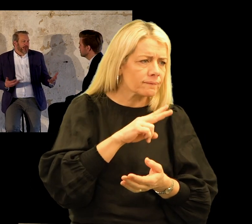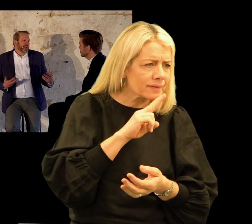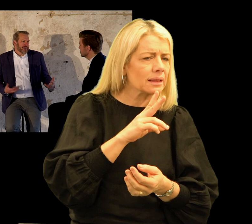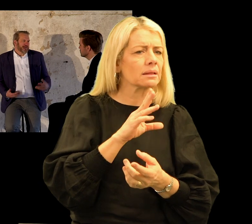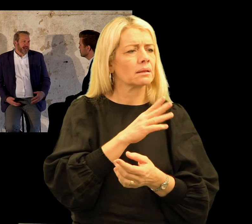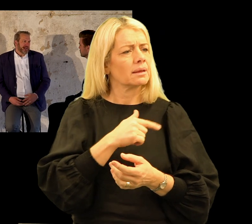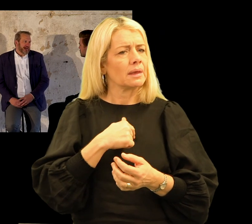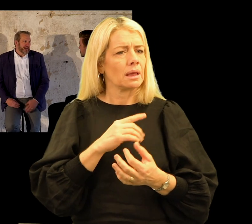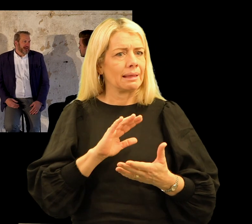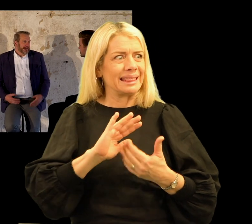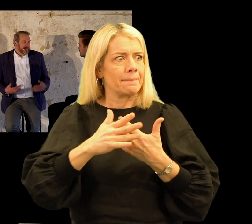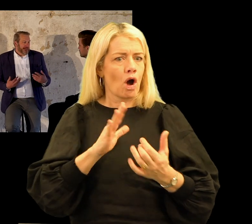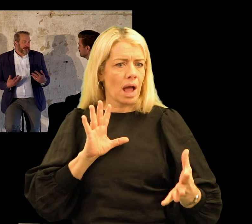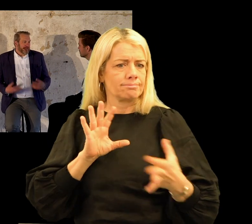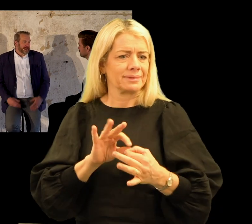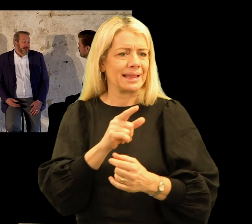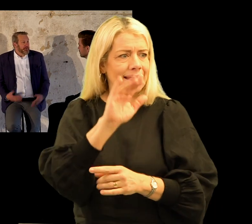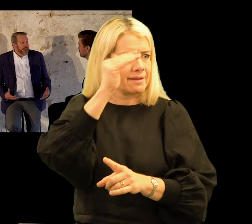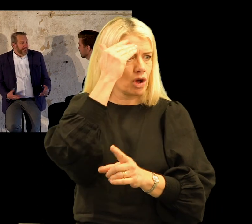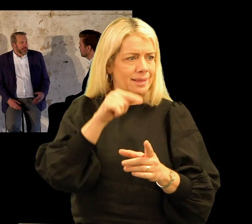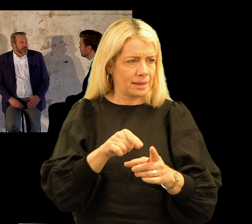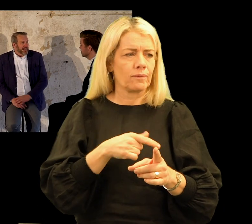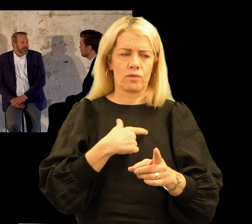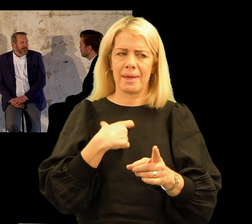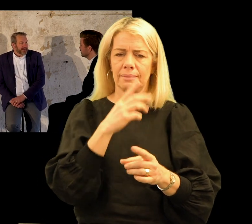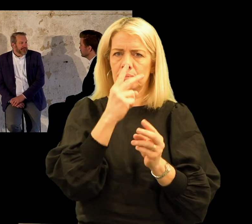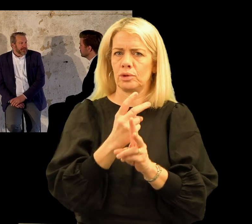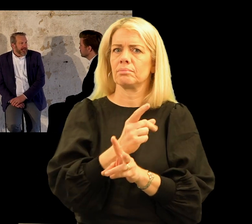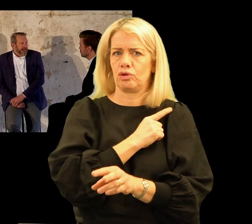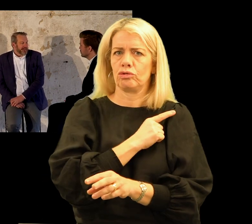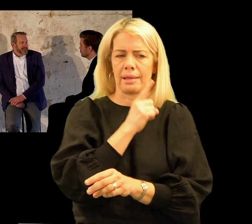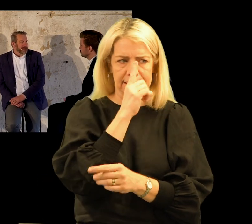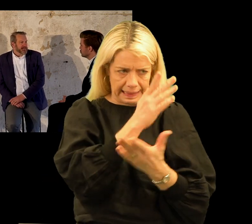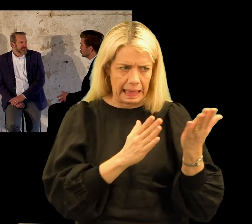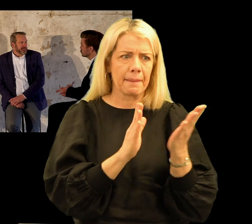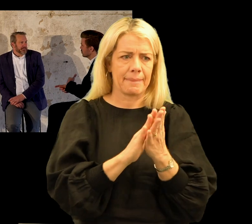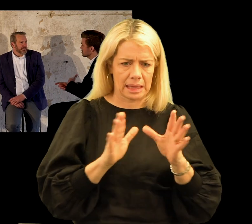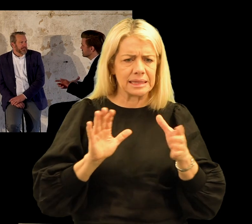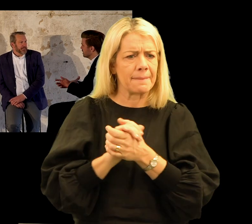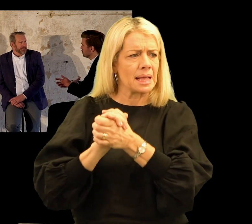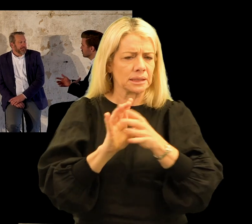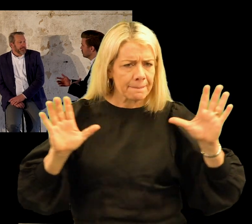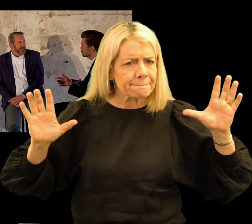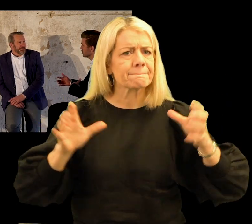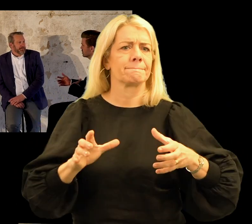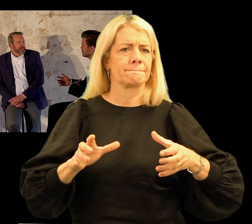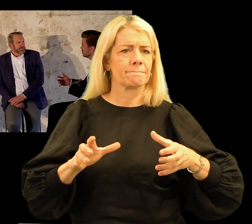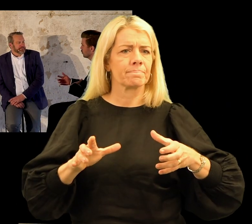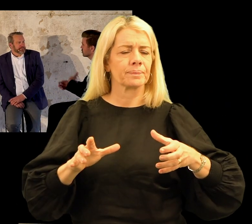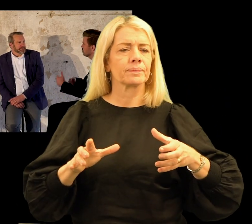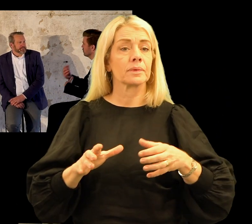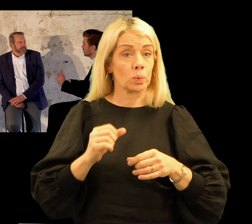återupplever vi och återknyts vi in i den där erfarenheten. För mig betyder det väldigt mycket att dela det tillsammans. Så någonstans tänker du att